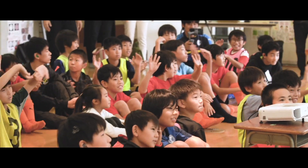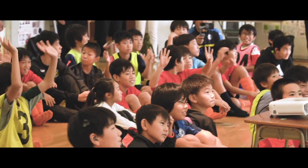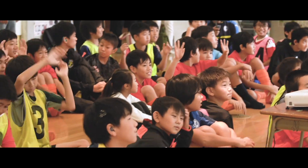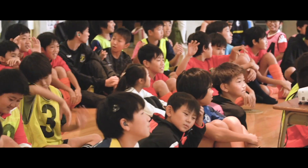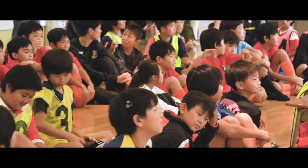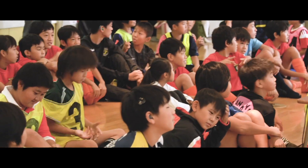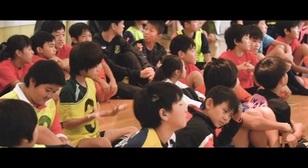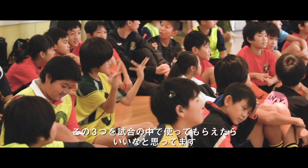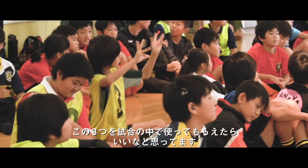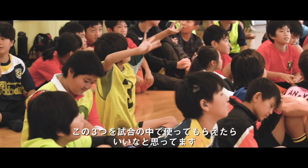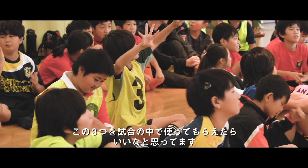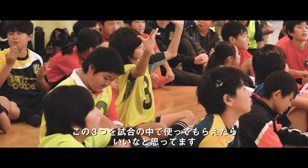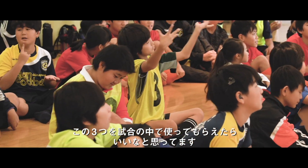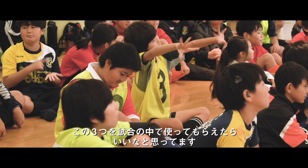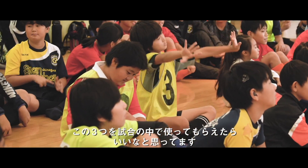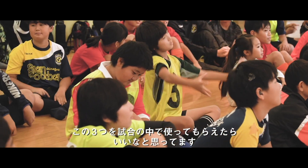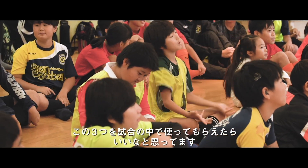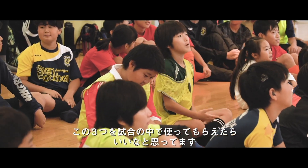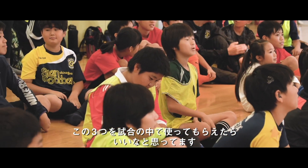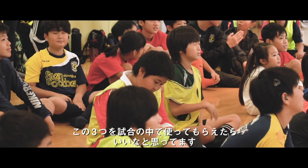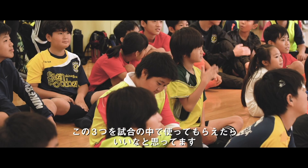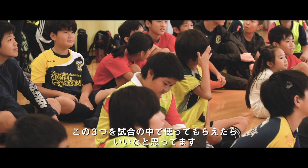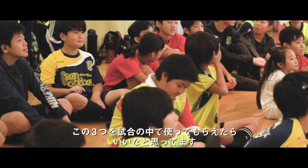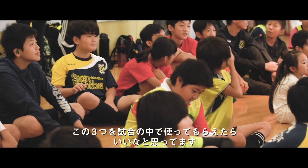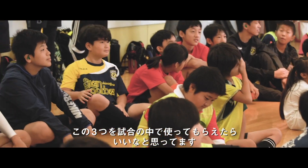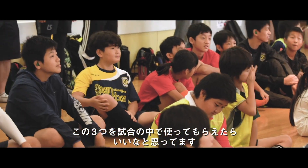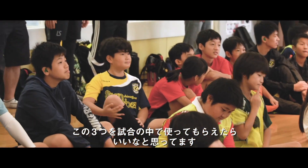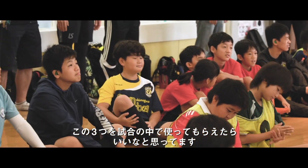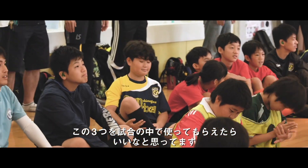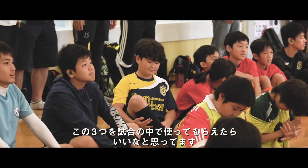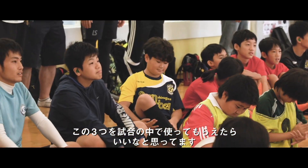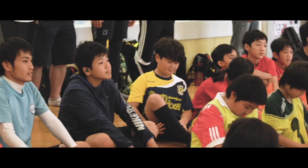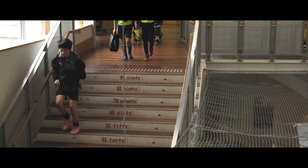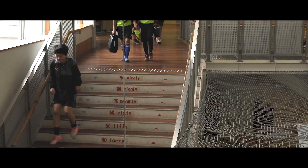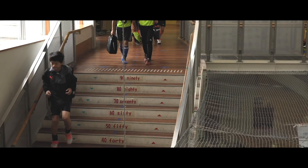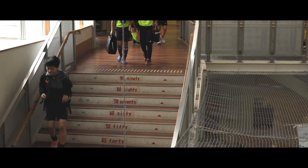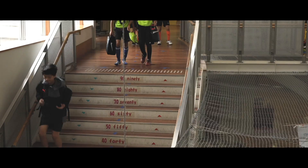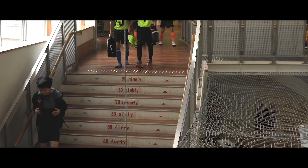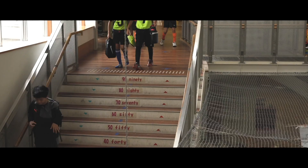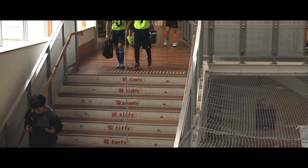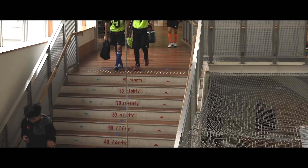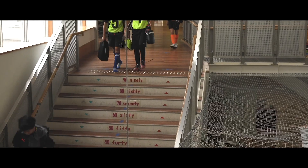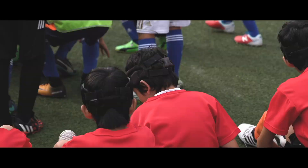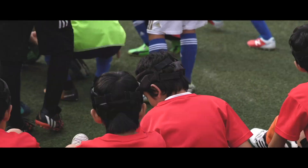じゃあこれをね、試合の中で使ってもらえたらいいなと思っていきます。